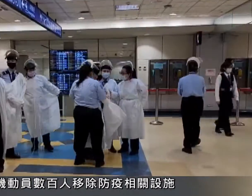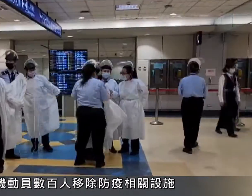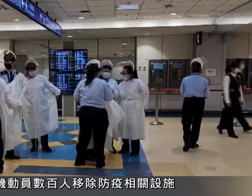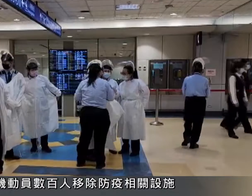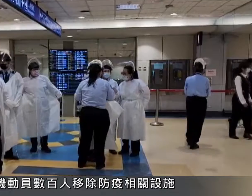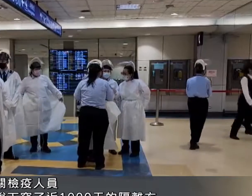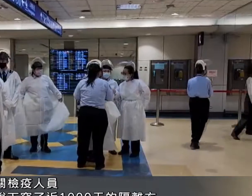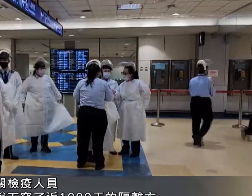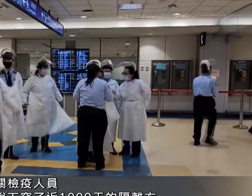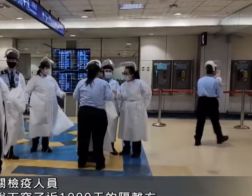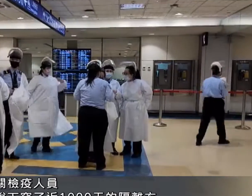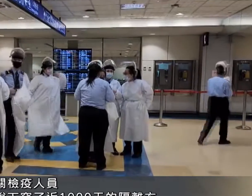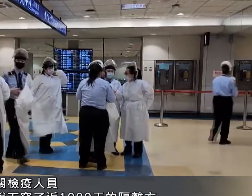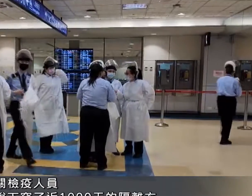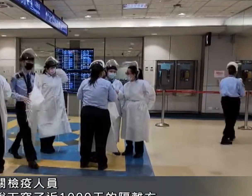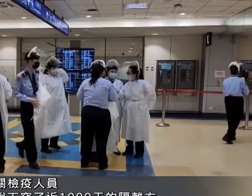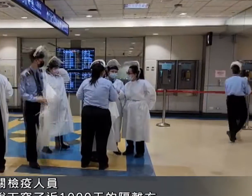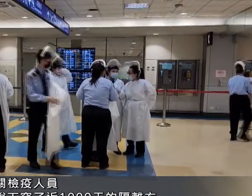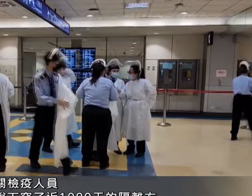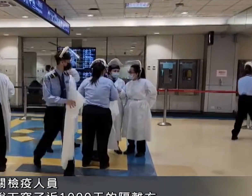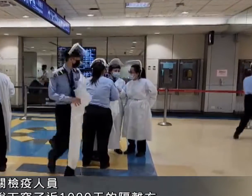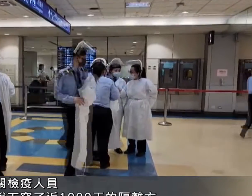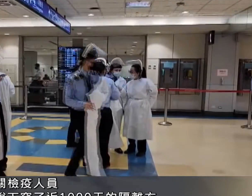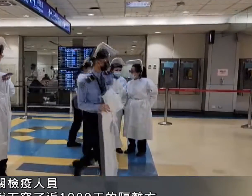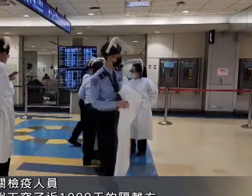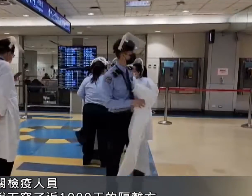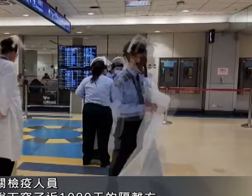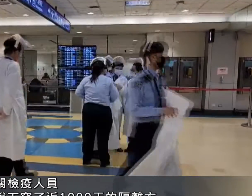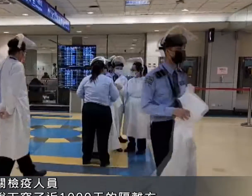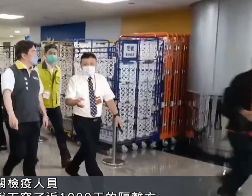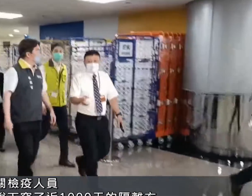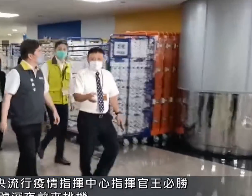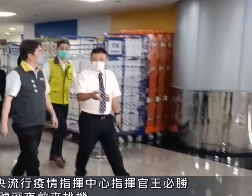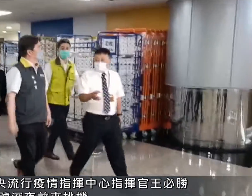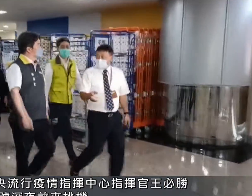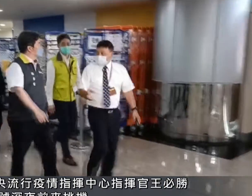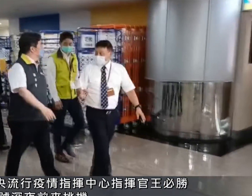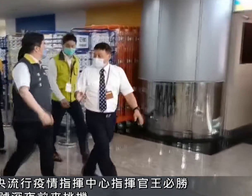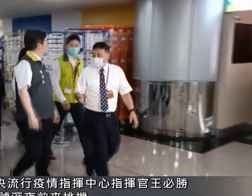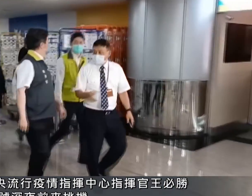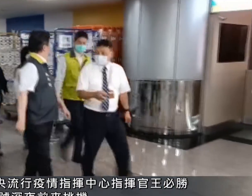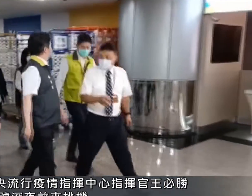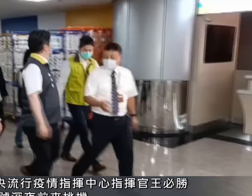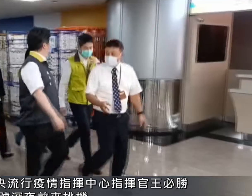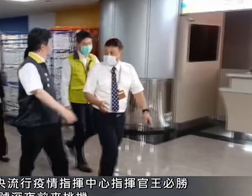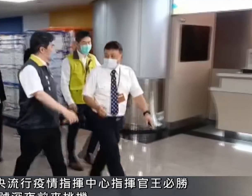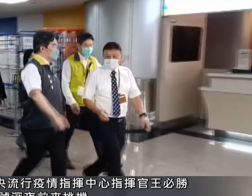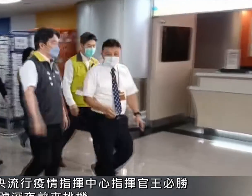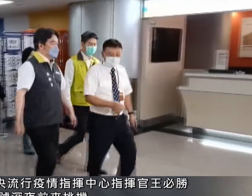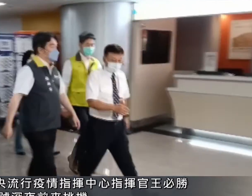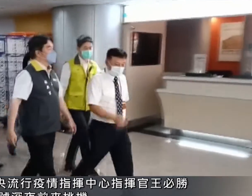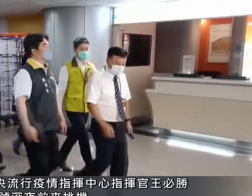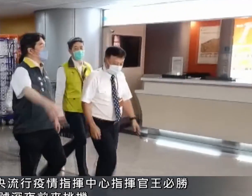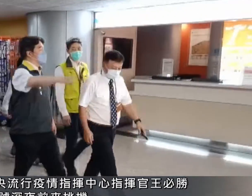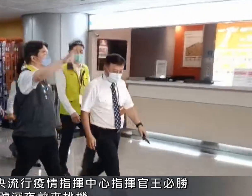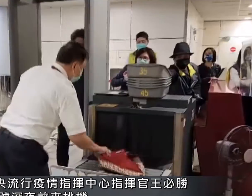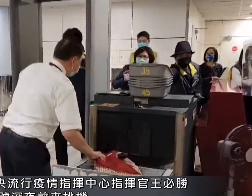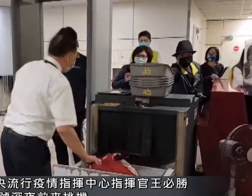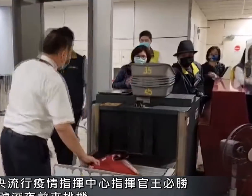施，相关检疫人员也脱下穿了近1000天的隔离衣。中央流行疫情指挥中心指挥官王必胜12号深夜前来桃